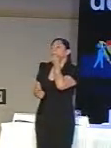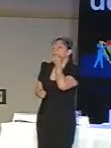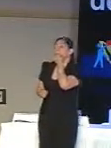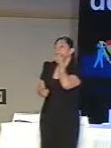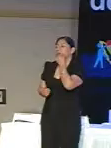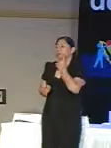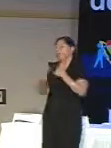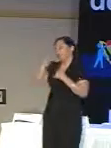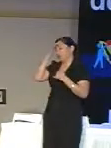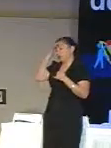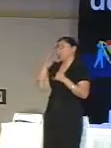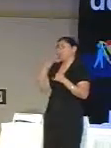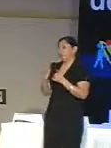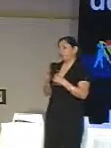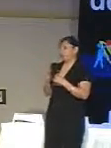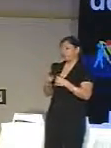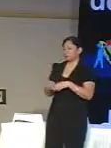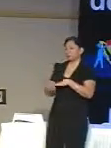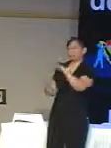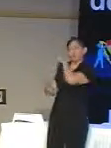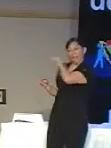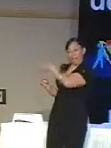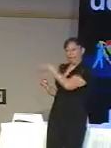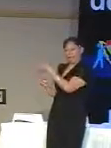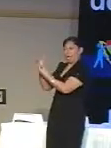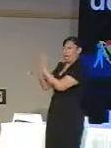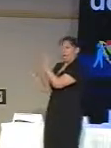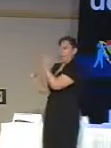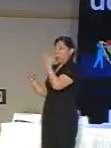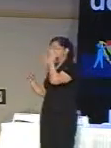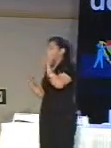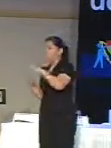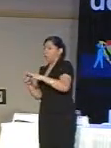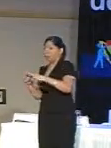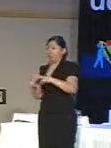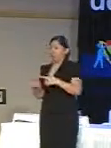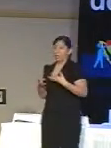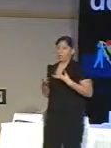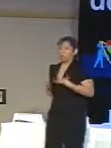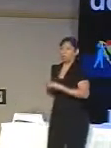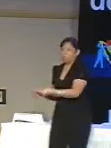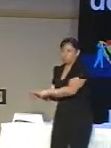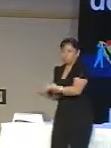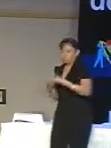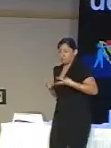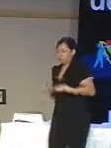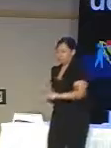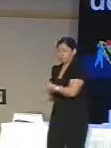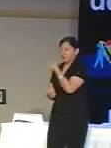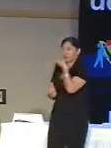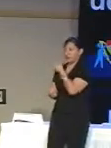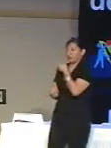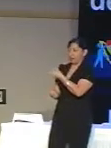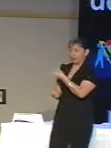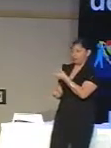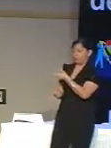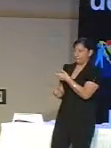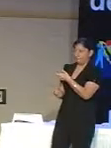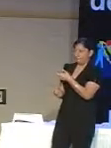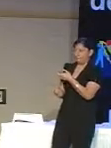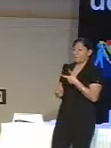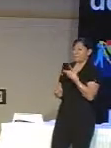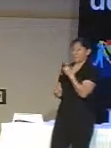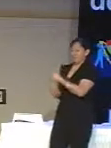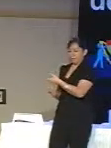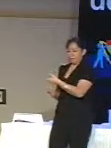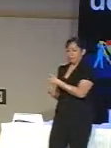Monterrey, vemos que los costos se incrementan conforme va disminuyendo el peso